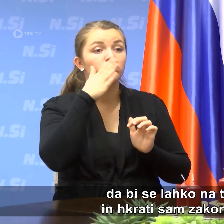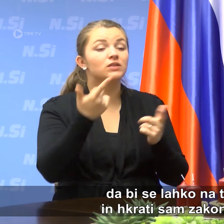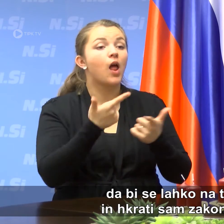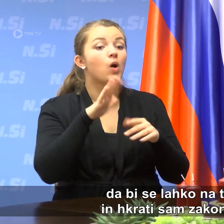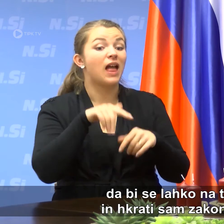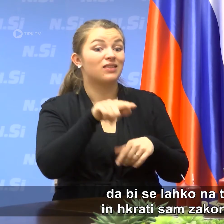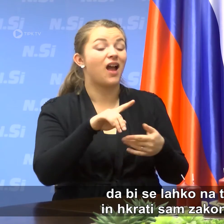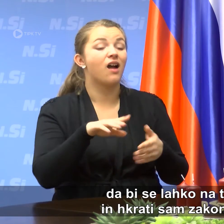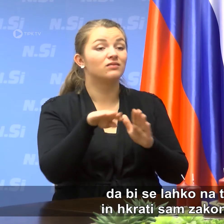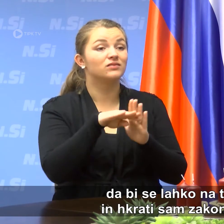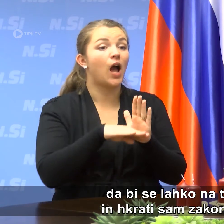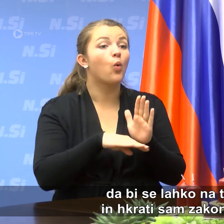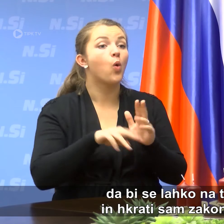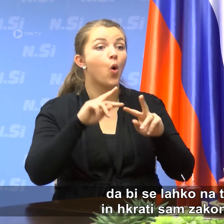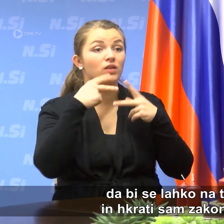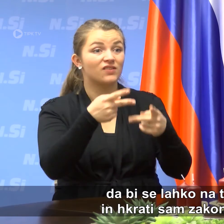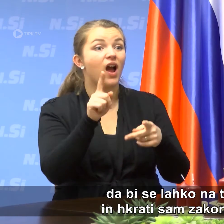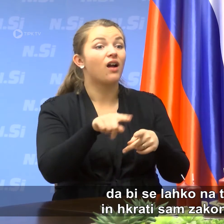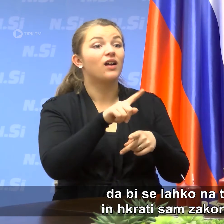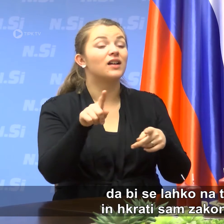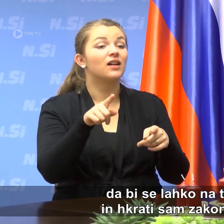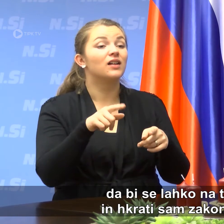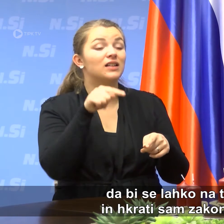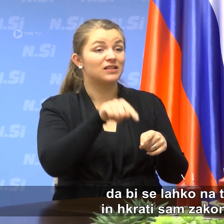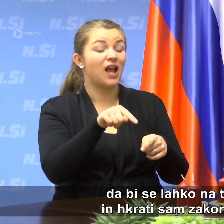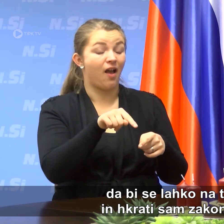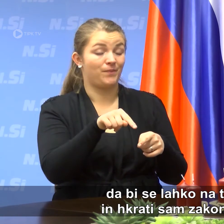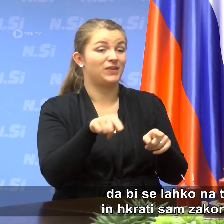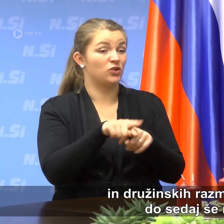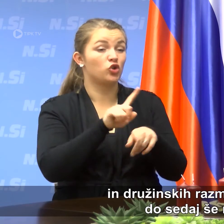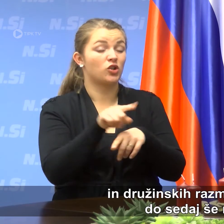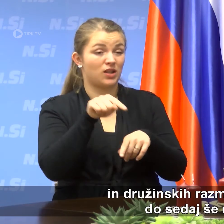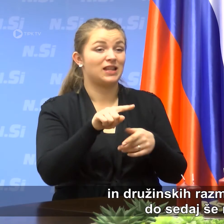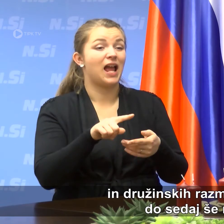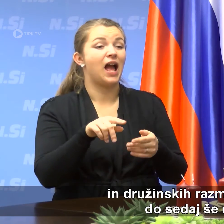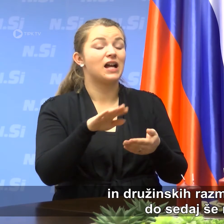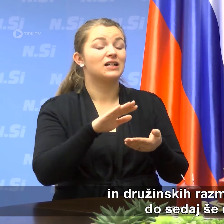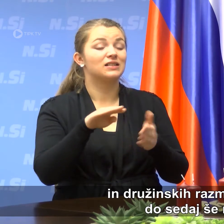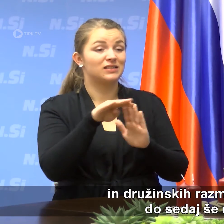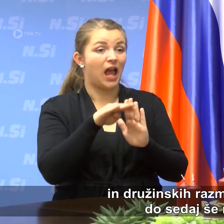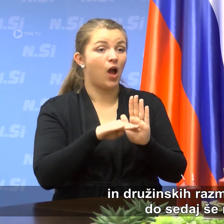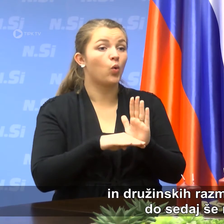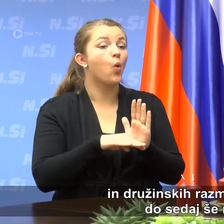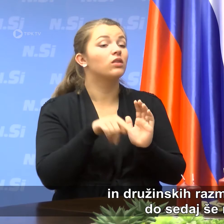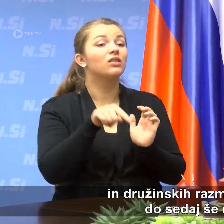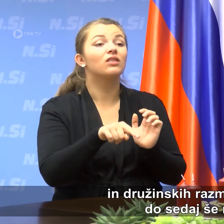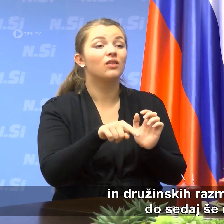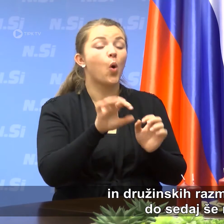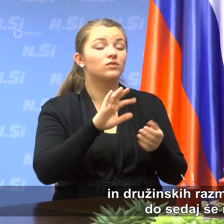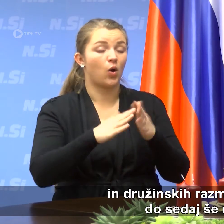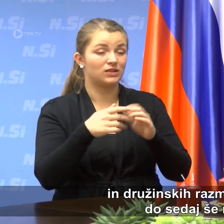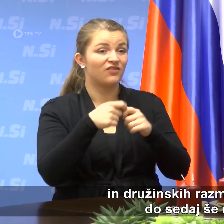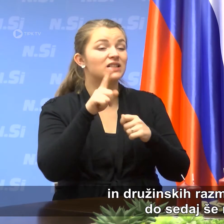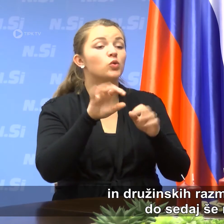ta zakon odzvali. In hkrati sam zakon o zakonski zvezi in družinskih razmerjih ni bil